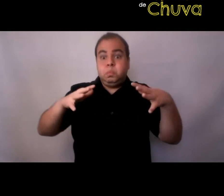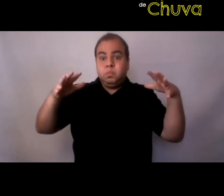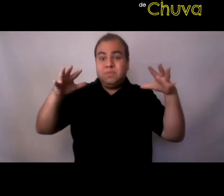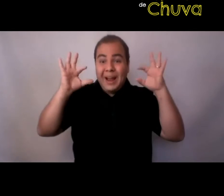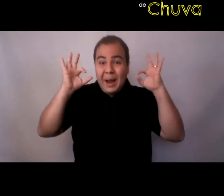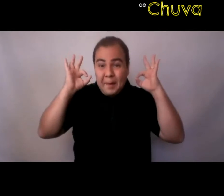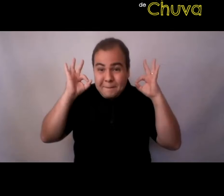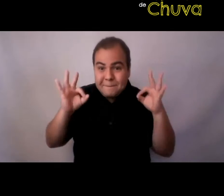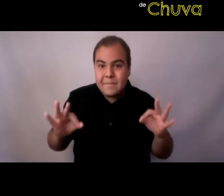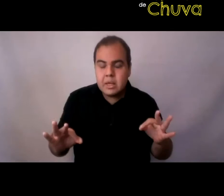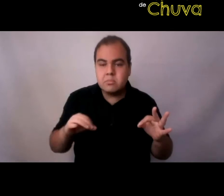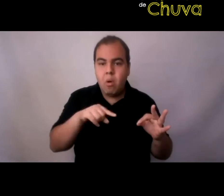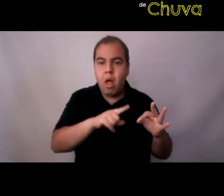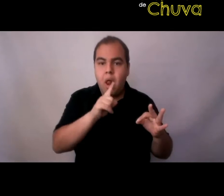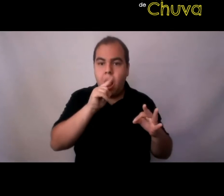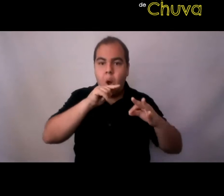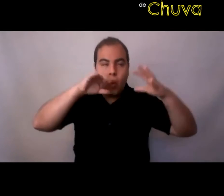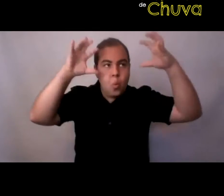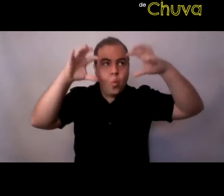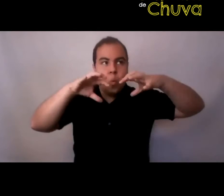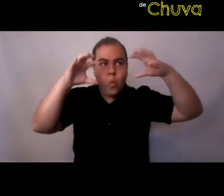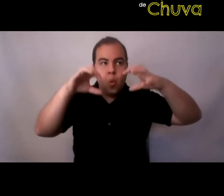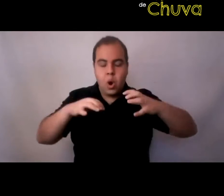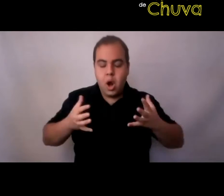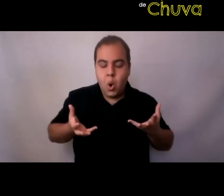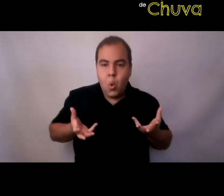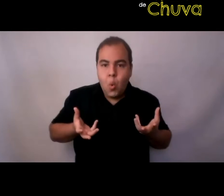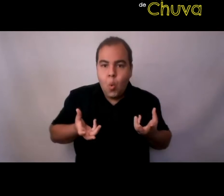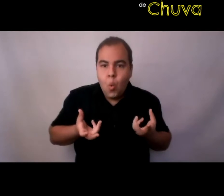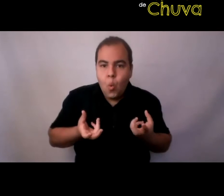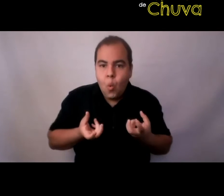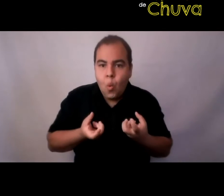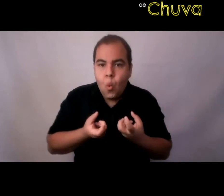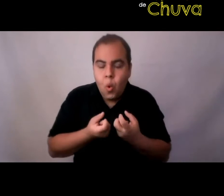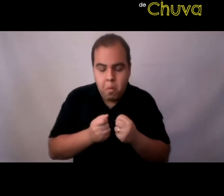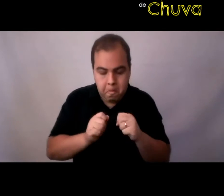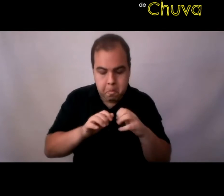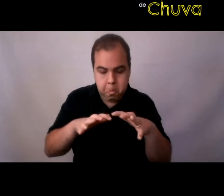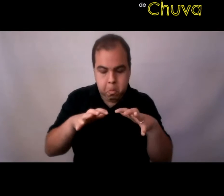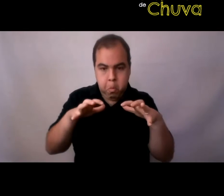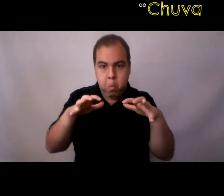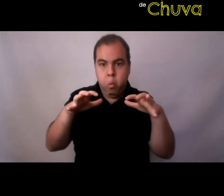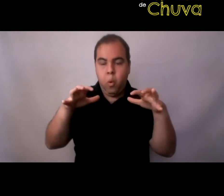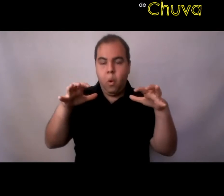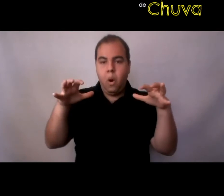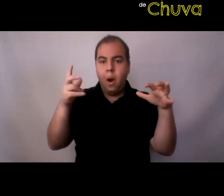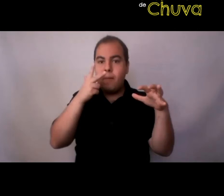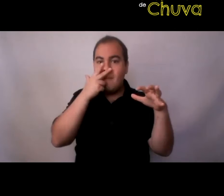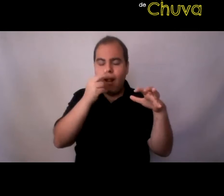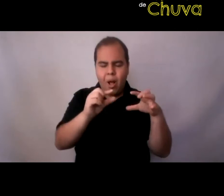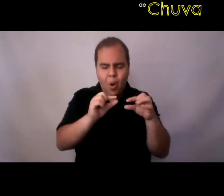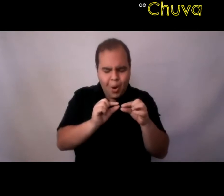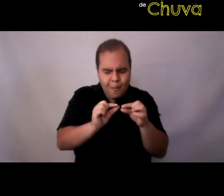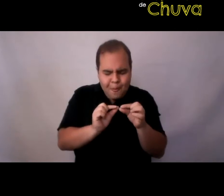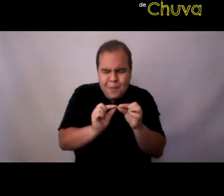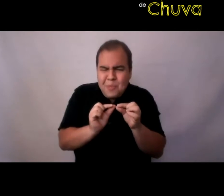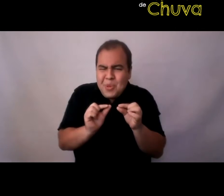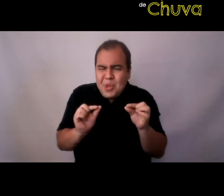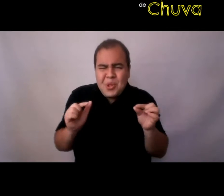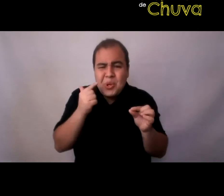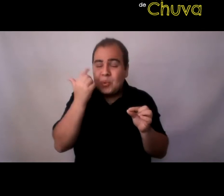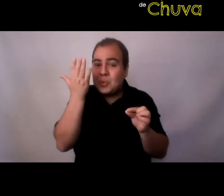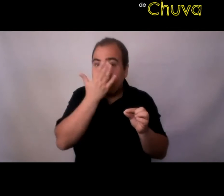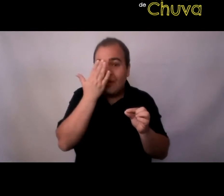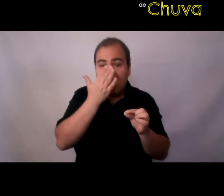ela absorve, então, quando ela entra em contato com a água e que ela ganha um volume maior, como os grãos são muito pequenos e tem pouco